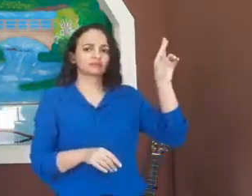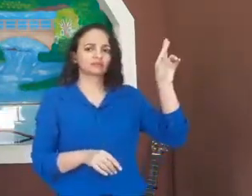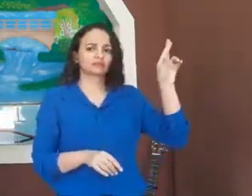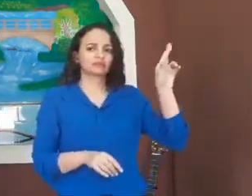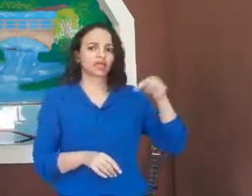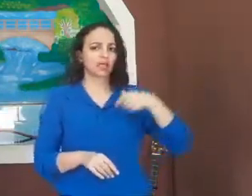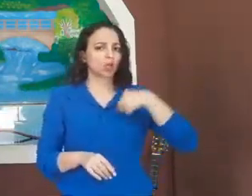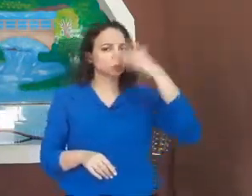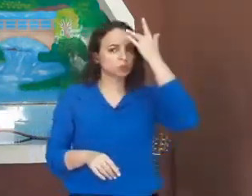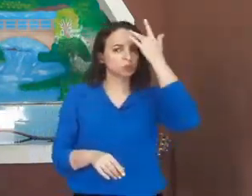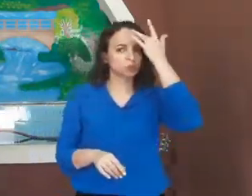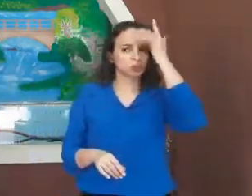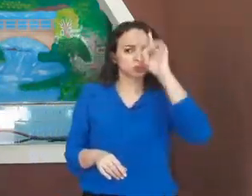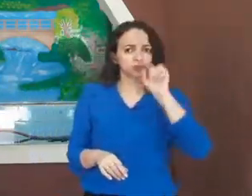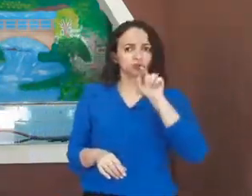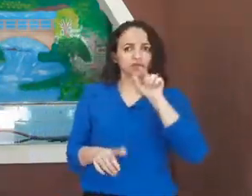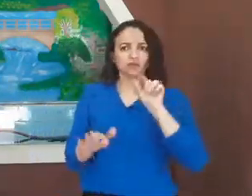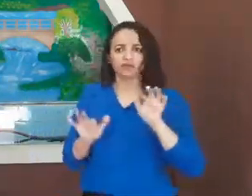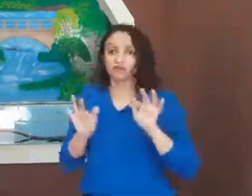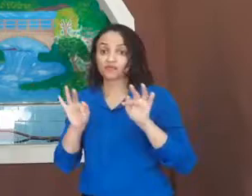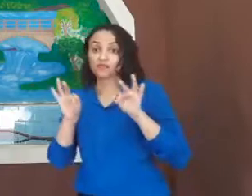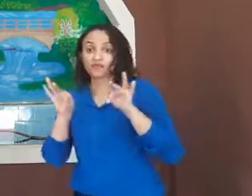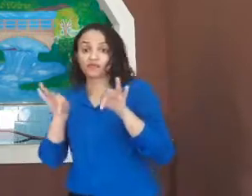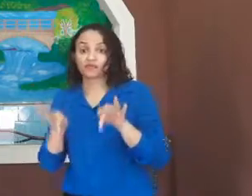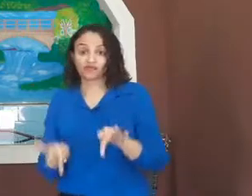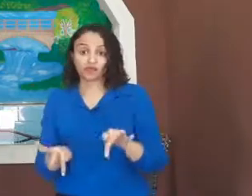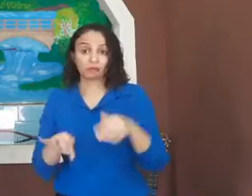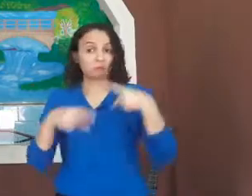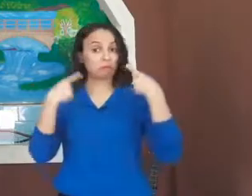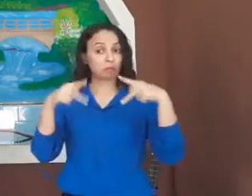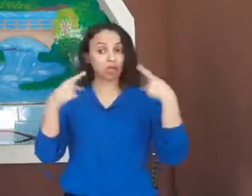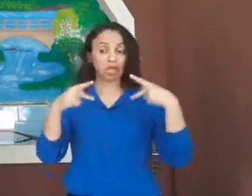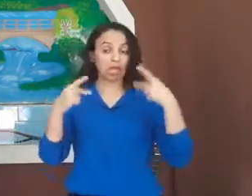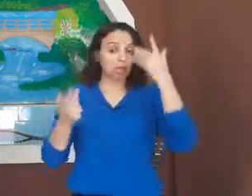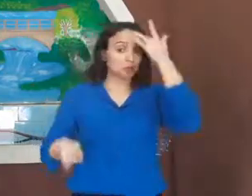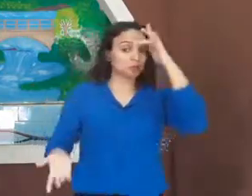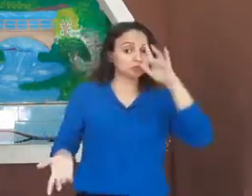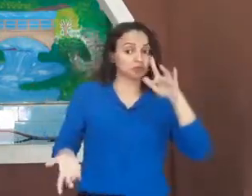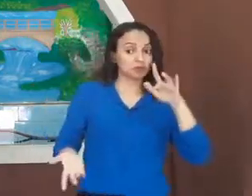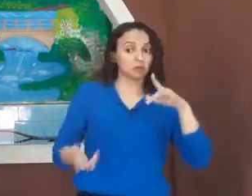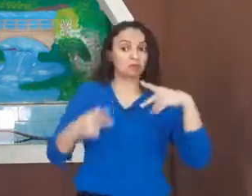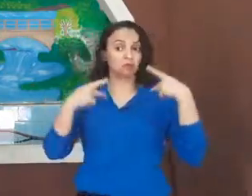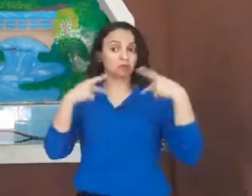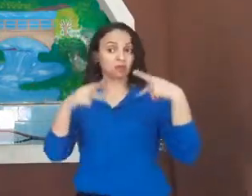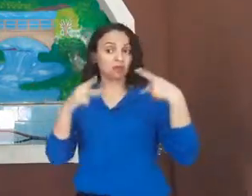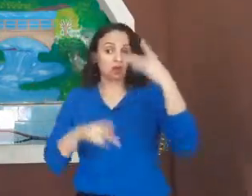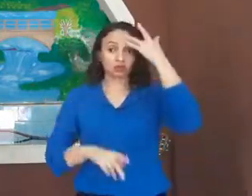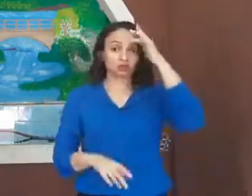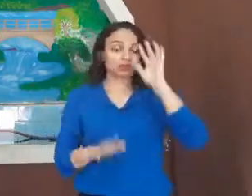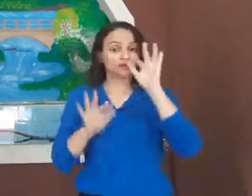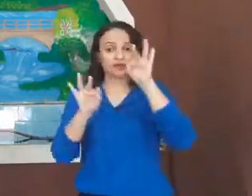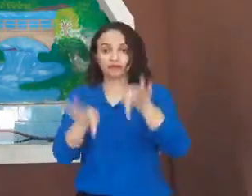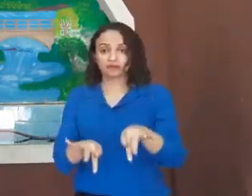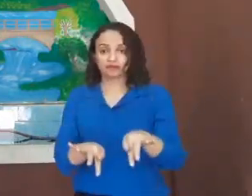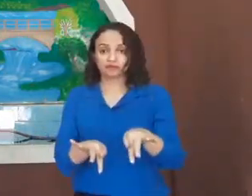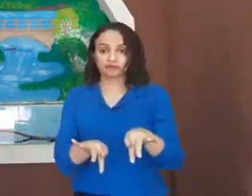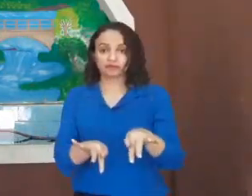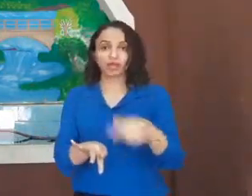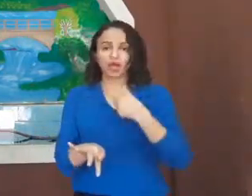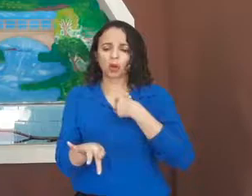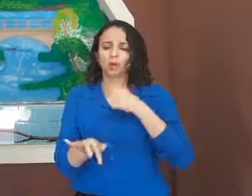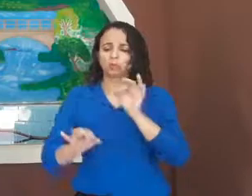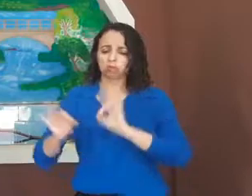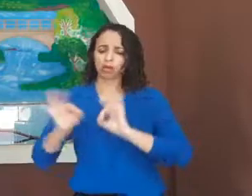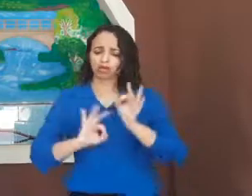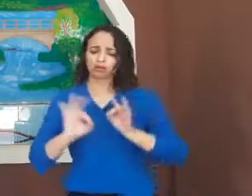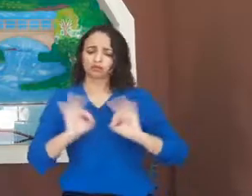Eu não sei se eu consigo terminar essa pregação. Planejo terminá-la. está planejado,